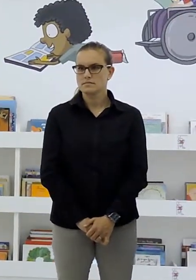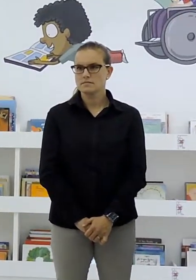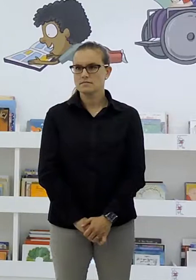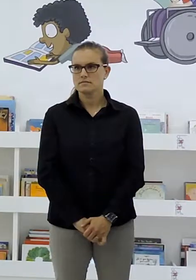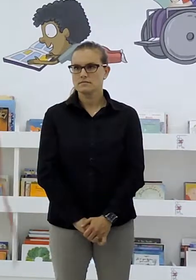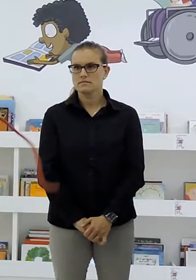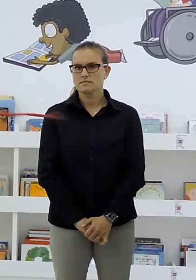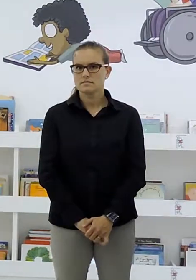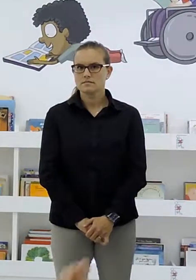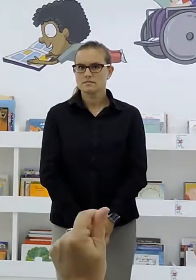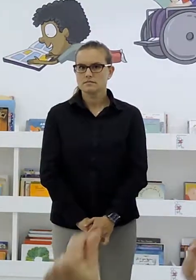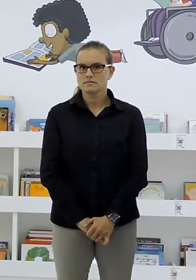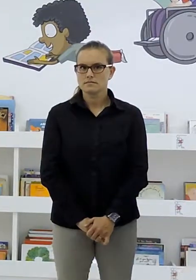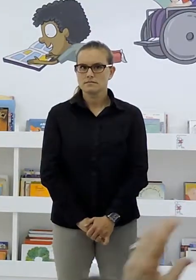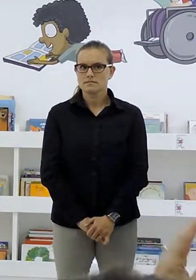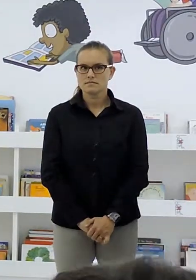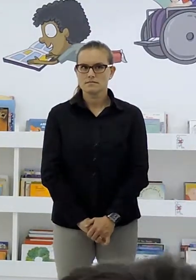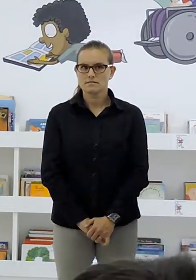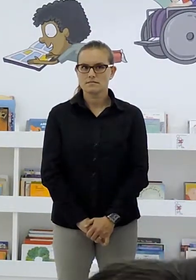Me encanta la canción.